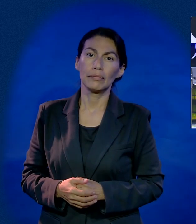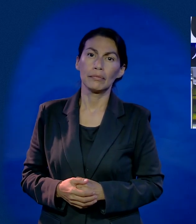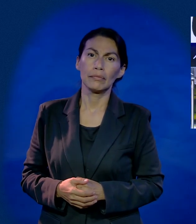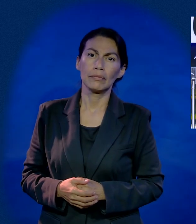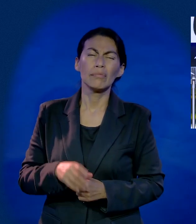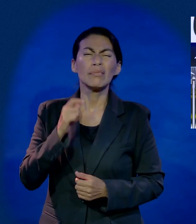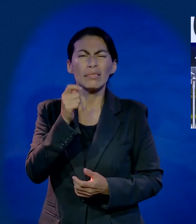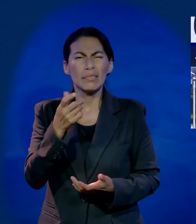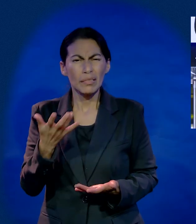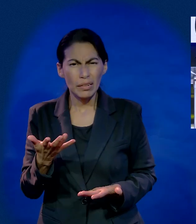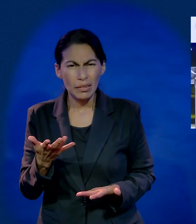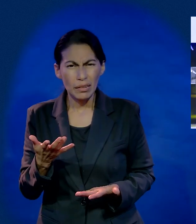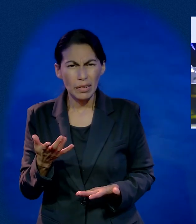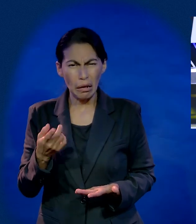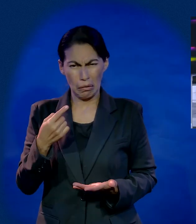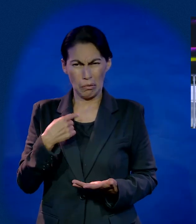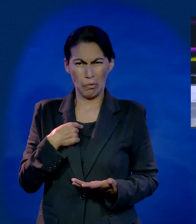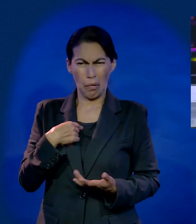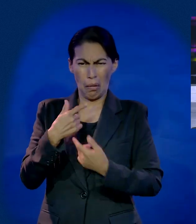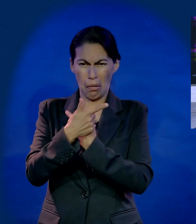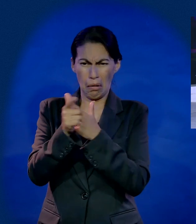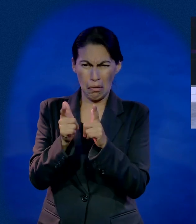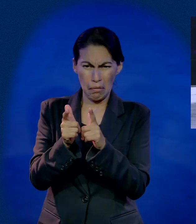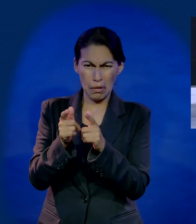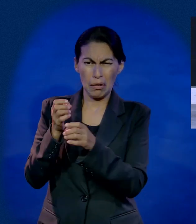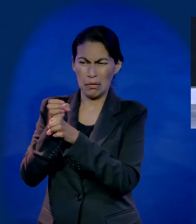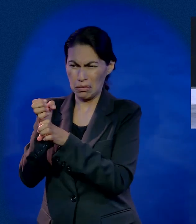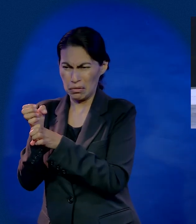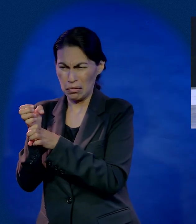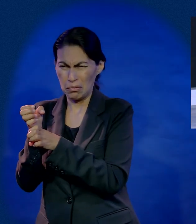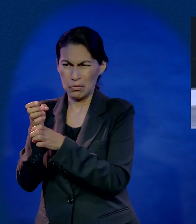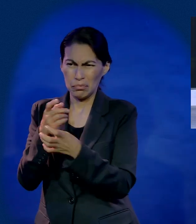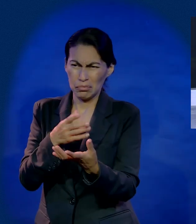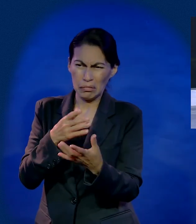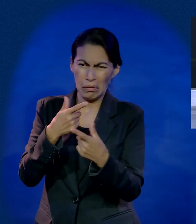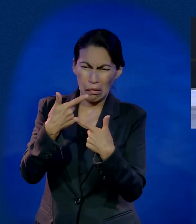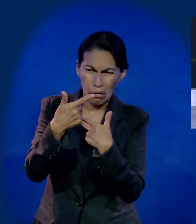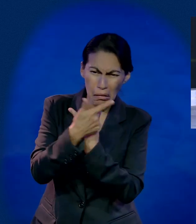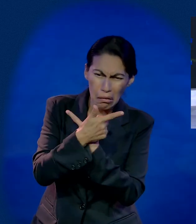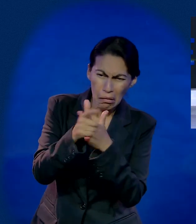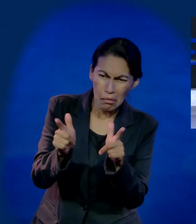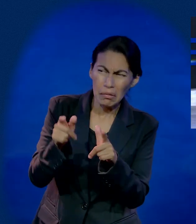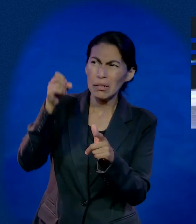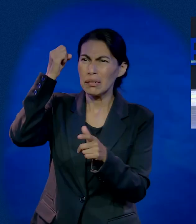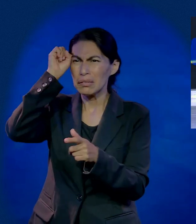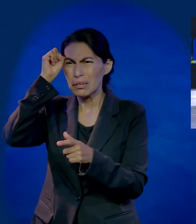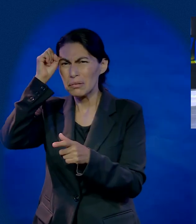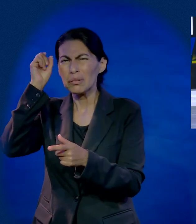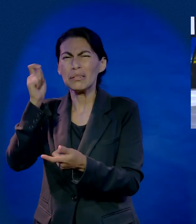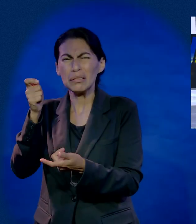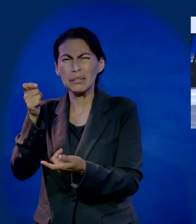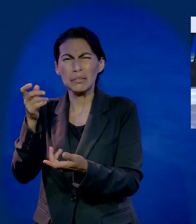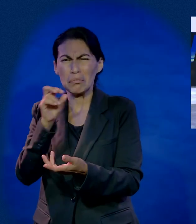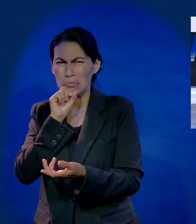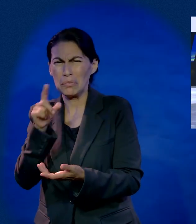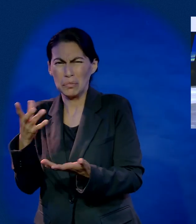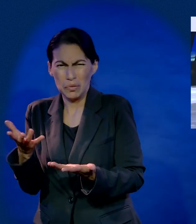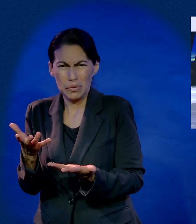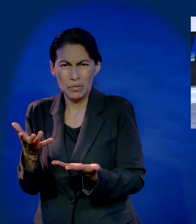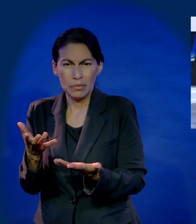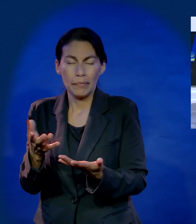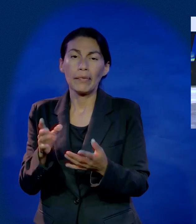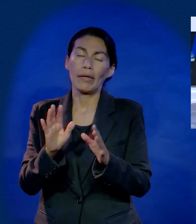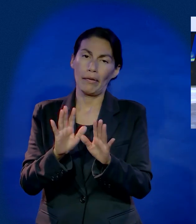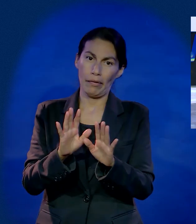Cristo. Y la gran pregunta es, ¿cómo es que soy libre y esclavo al mismo tiempo? Bueno, es